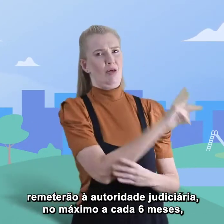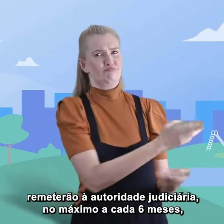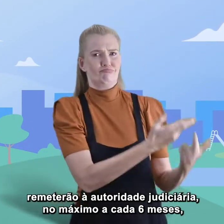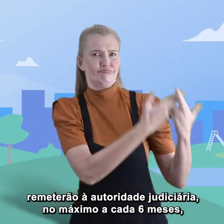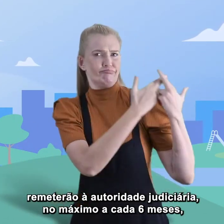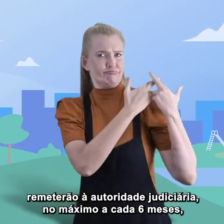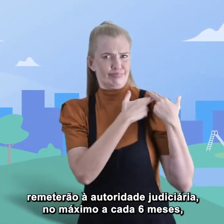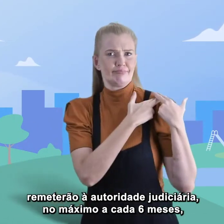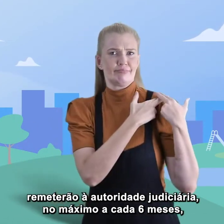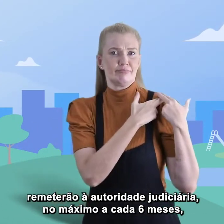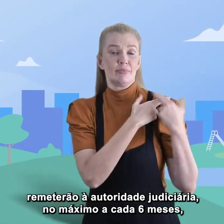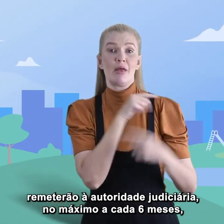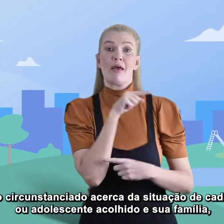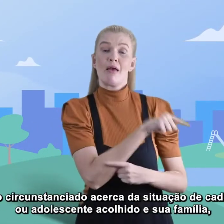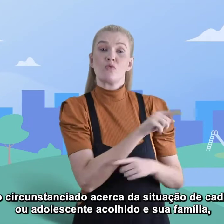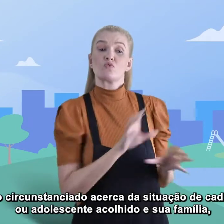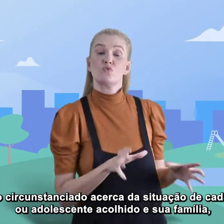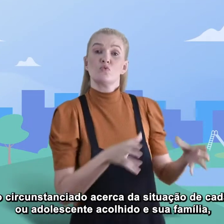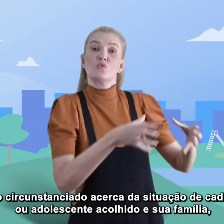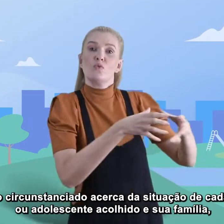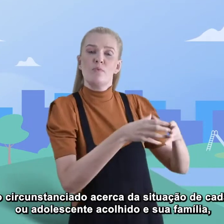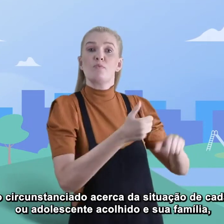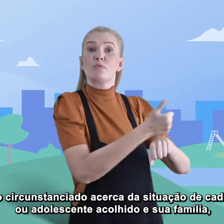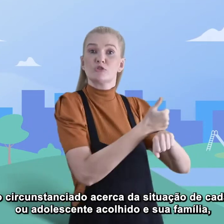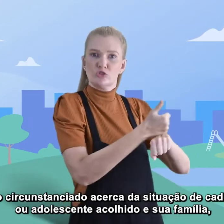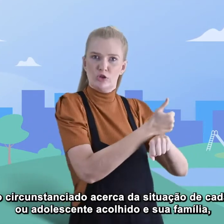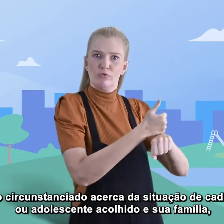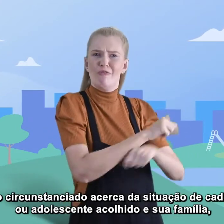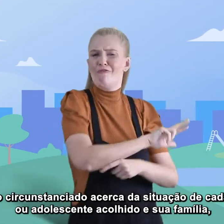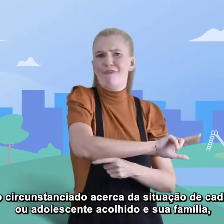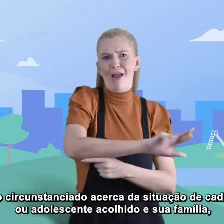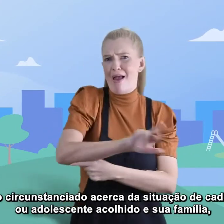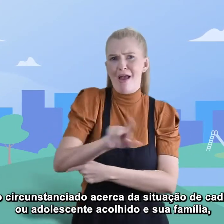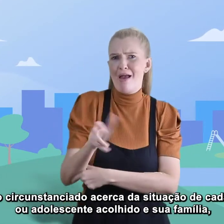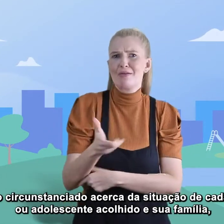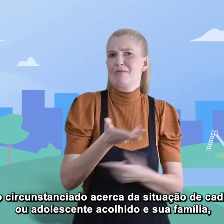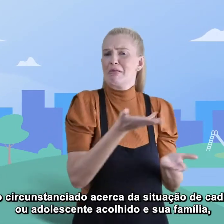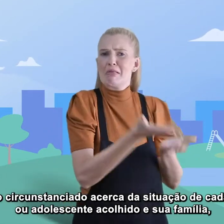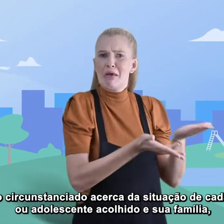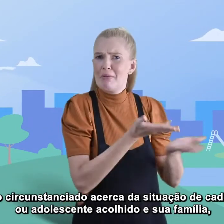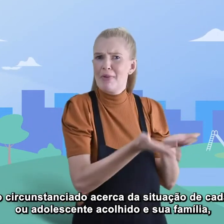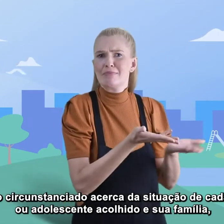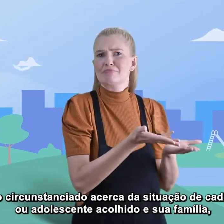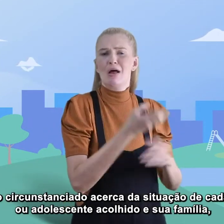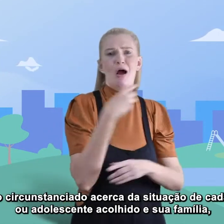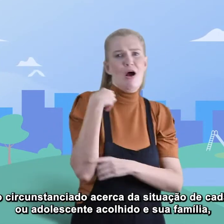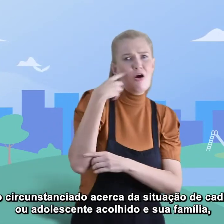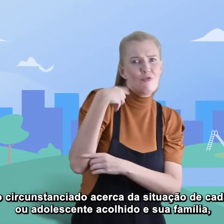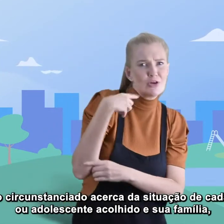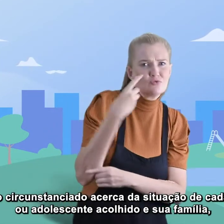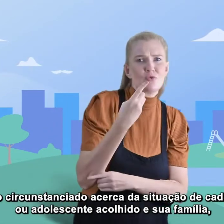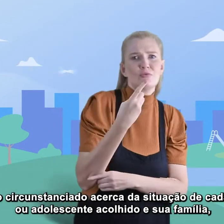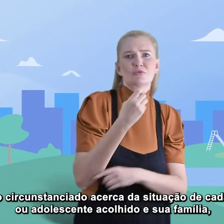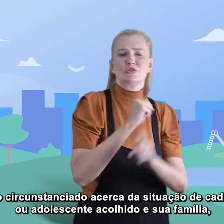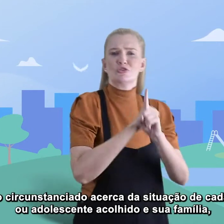6 meses, relatório circunstanciado acerca da situação de cada criança ou adolescente